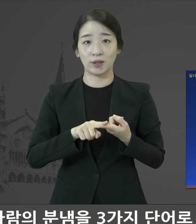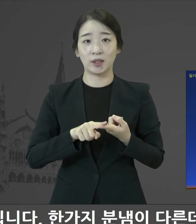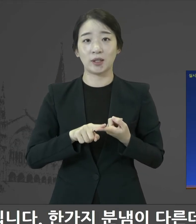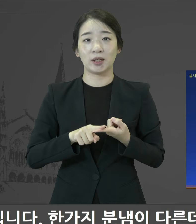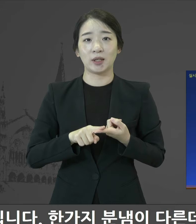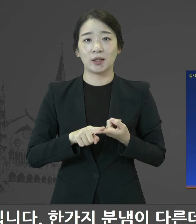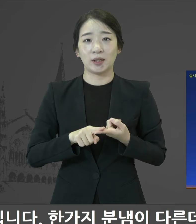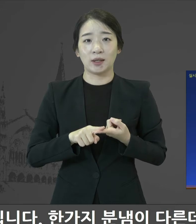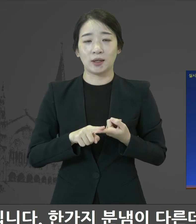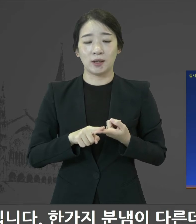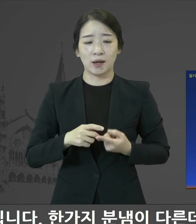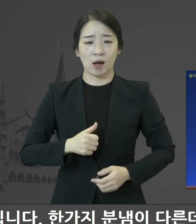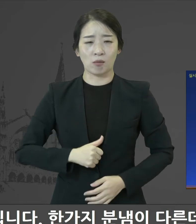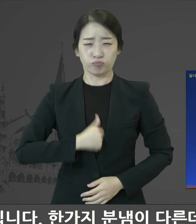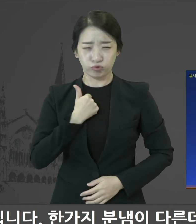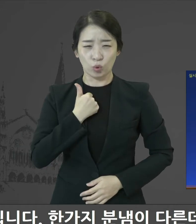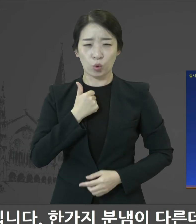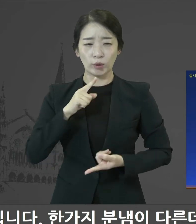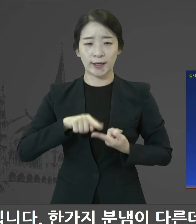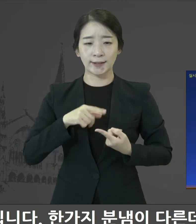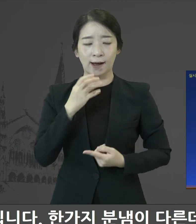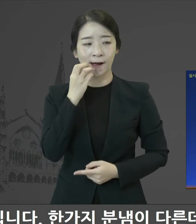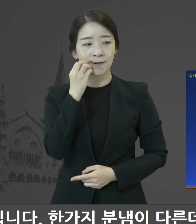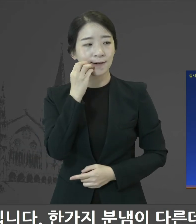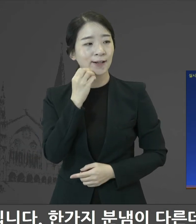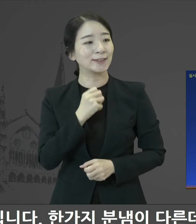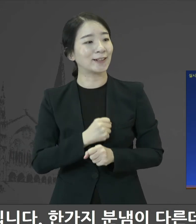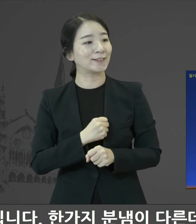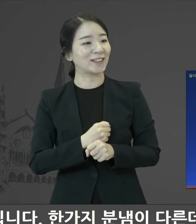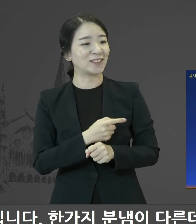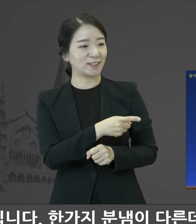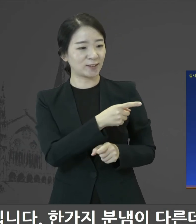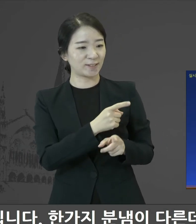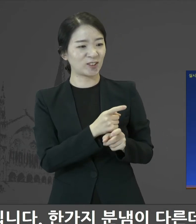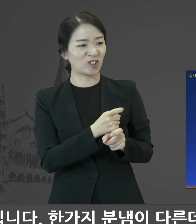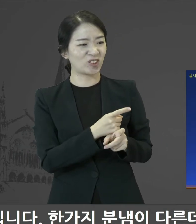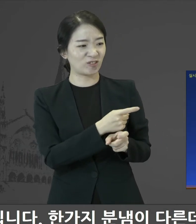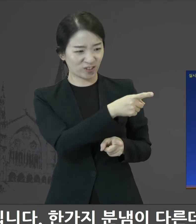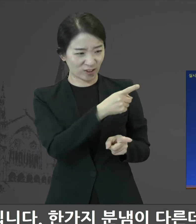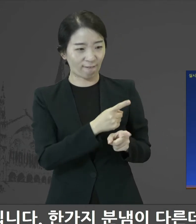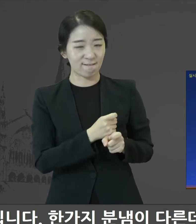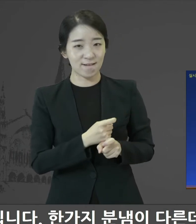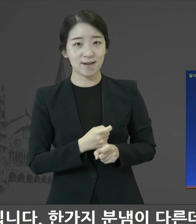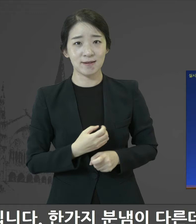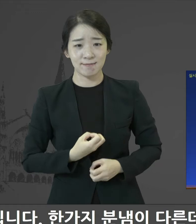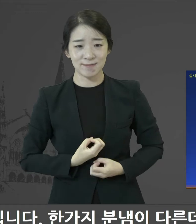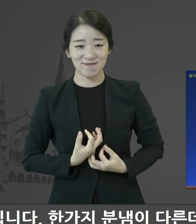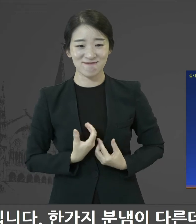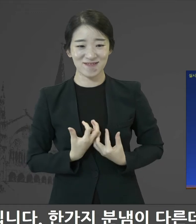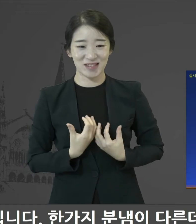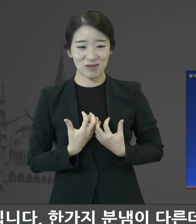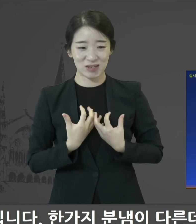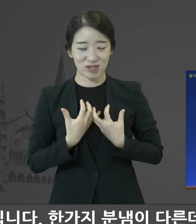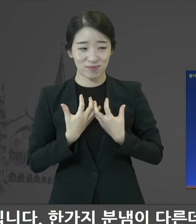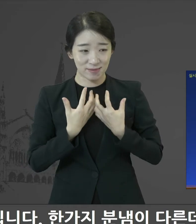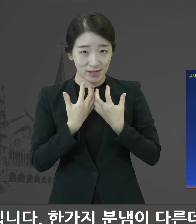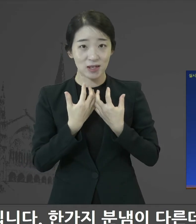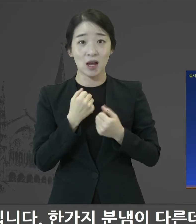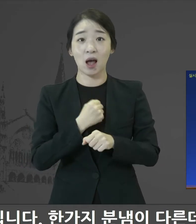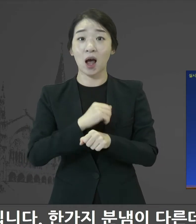이 곱씹는 분노가 문제라고. 그때는 화난 것 같지 않은데 돌아보니까 계속 그게 속에서 곱씹어져.